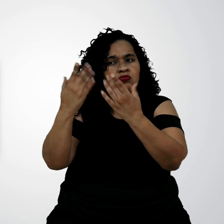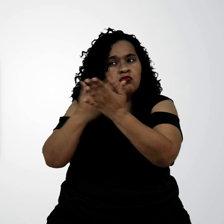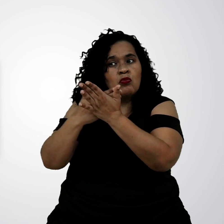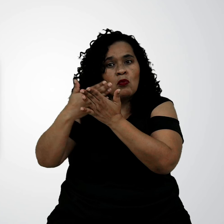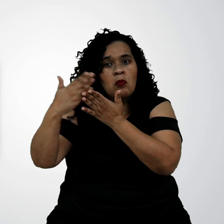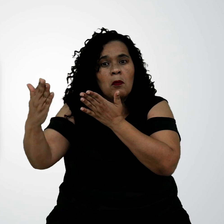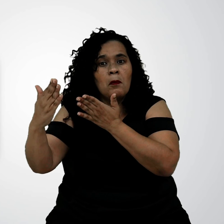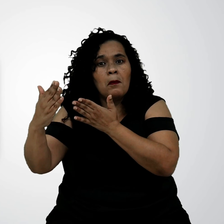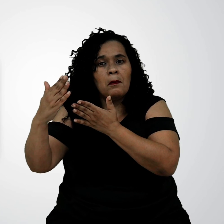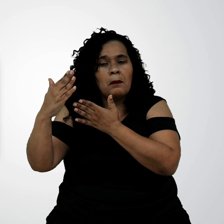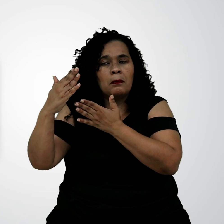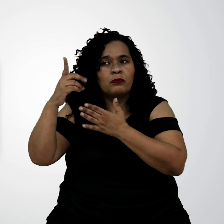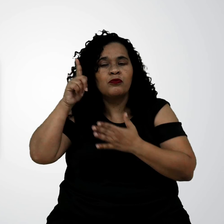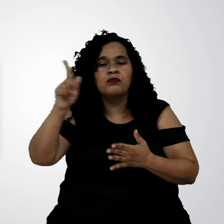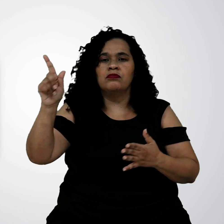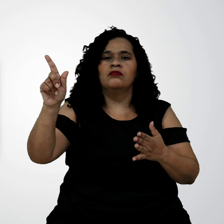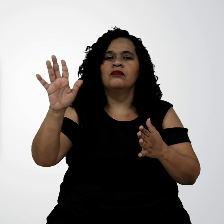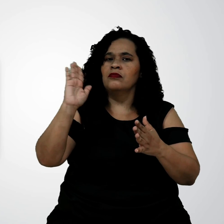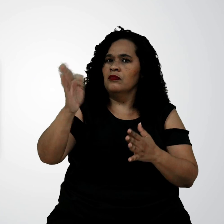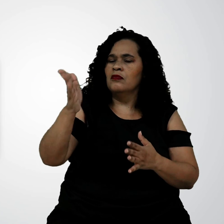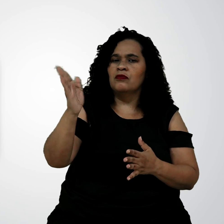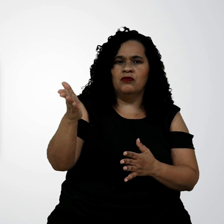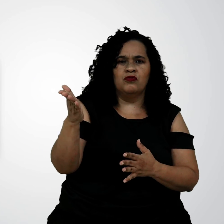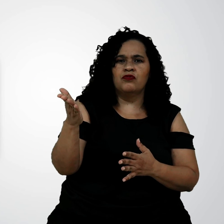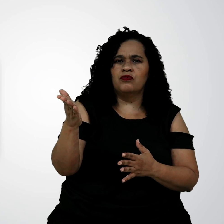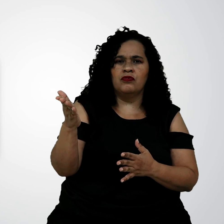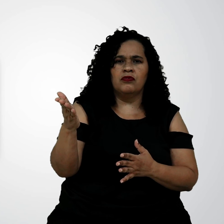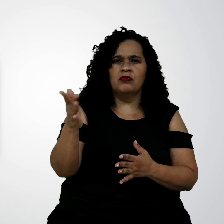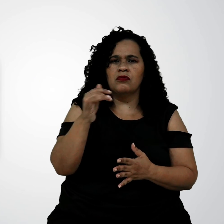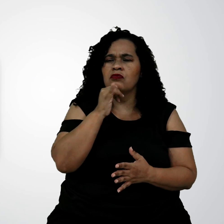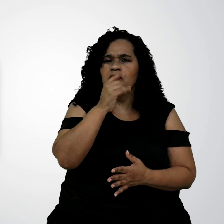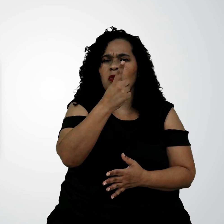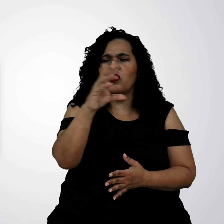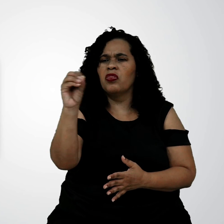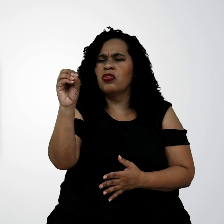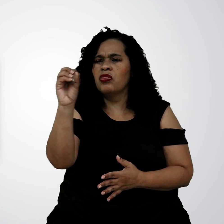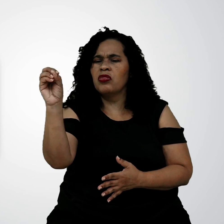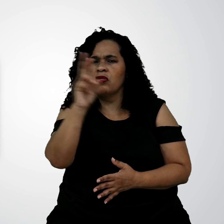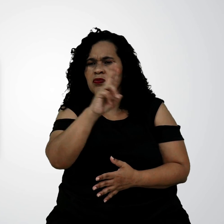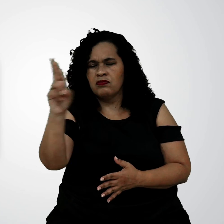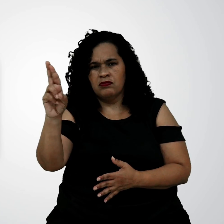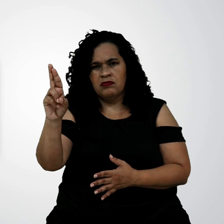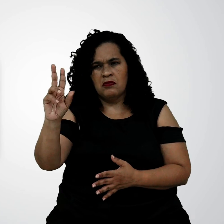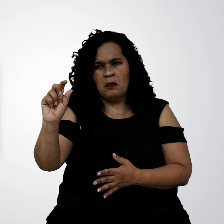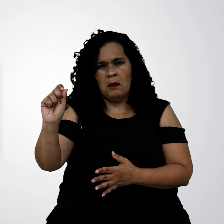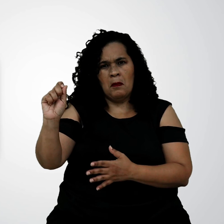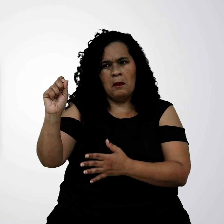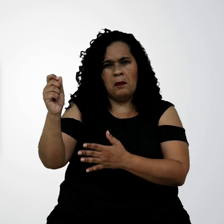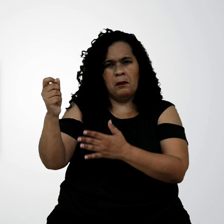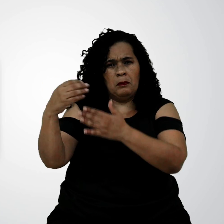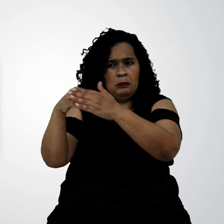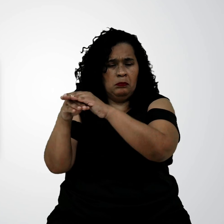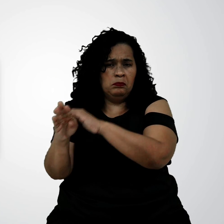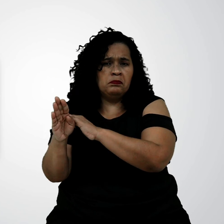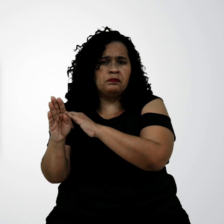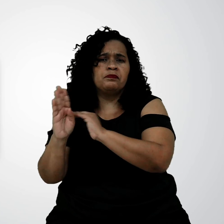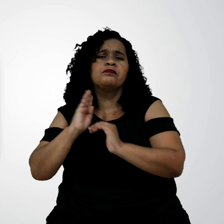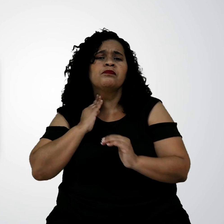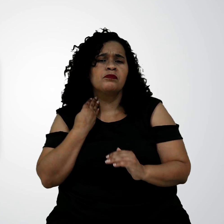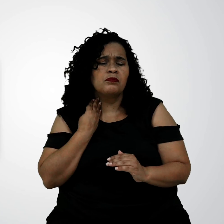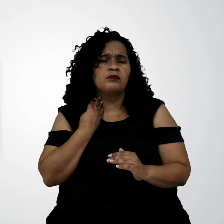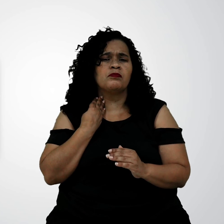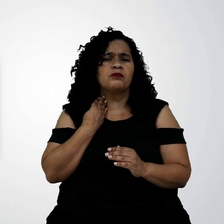não consegue investir R$100 e tirar renda disso. É com o tempo, é com o tempo. Então, investir